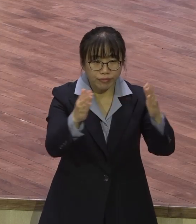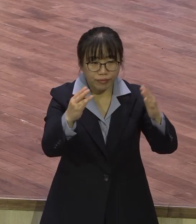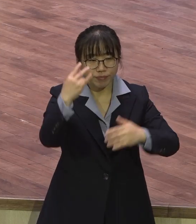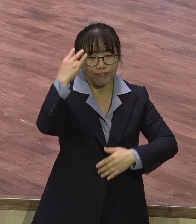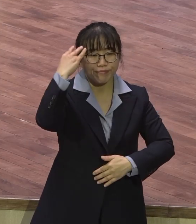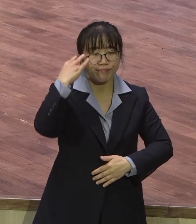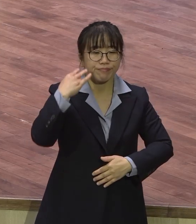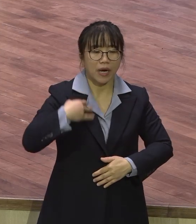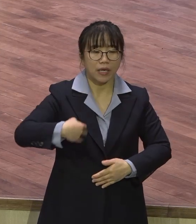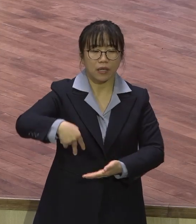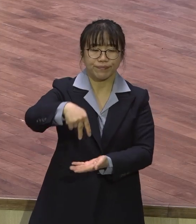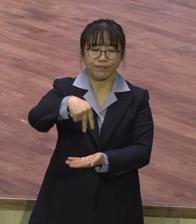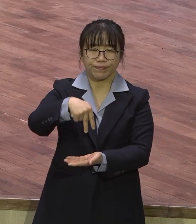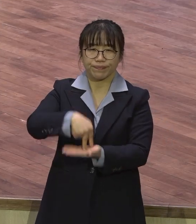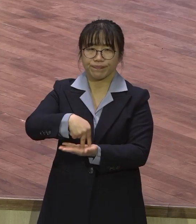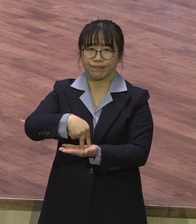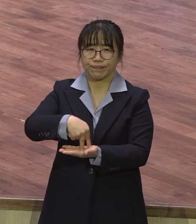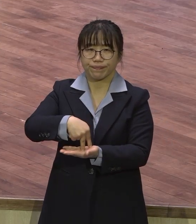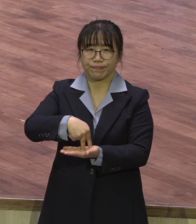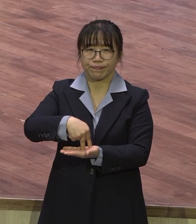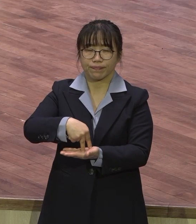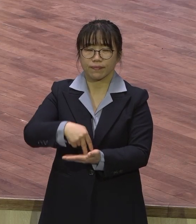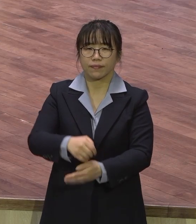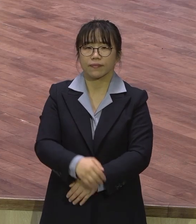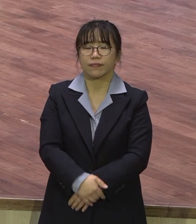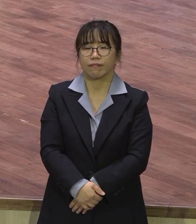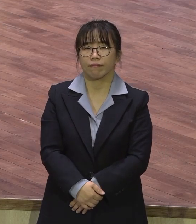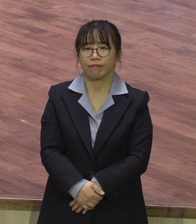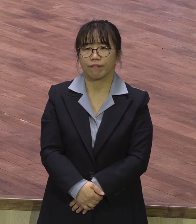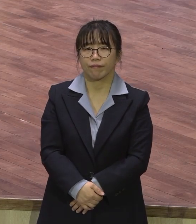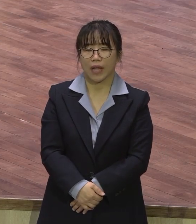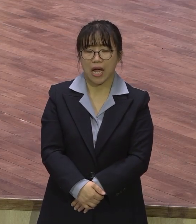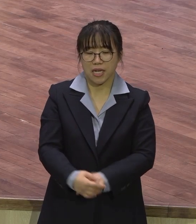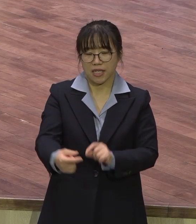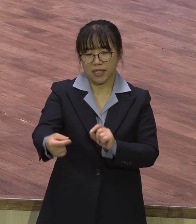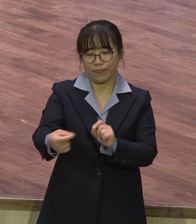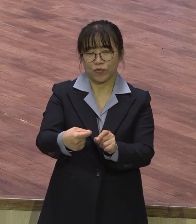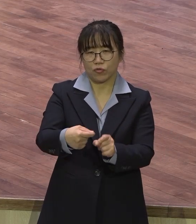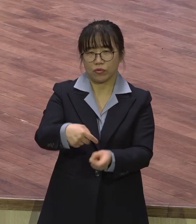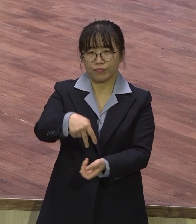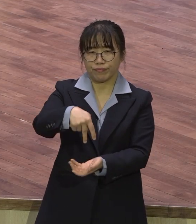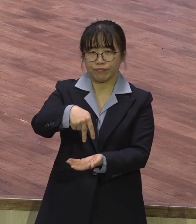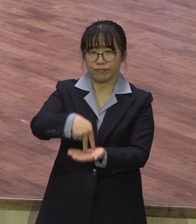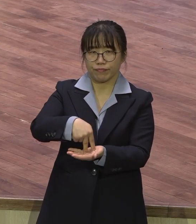만들어가서 딱 서있습니다 안에 들어가면 말할 것도 없고 밖에 입구에 부터